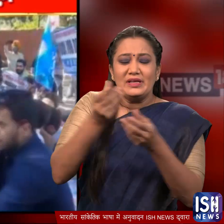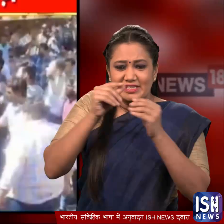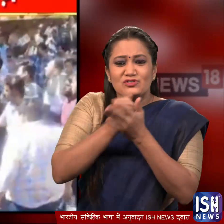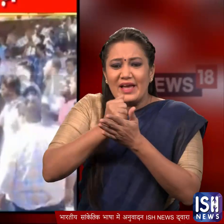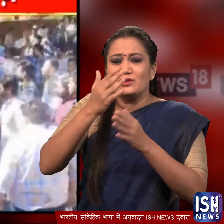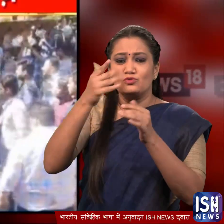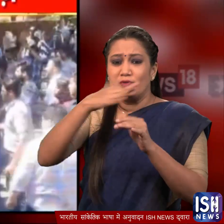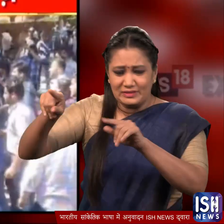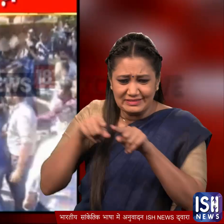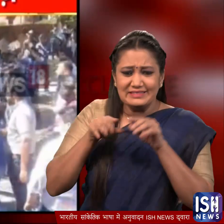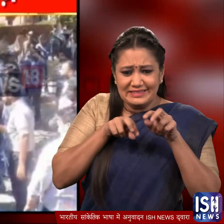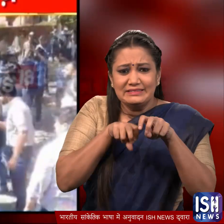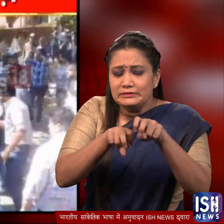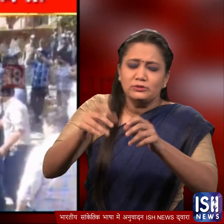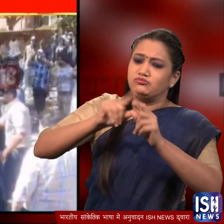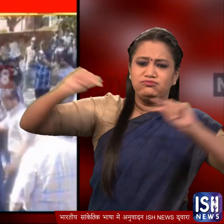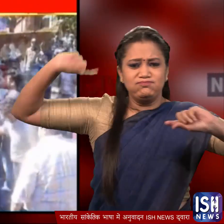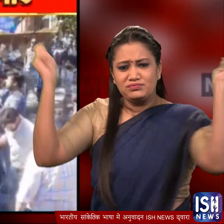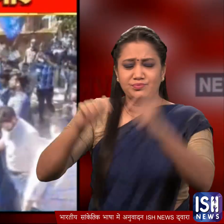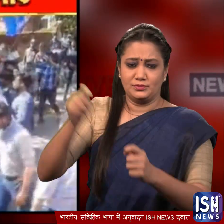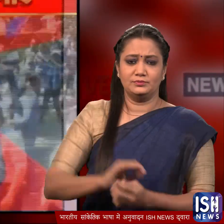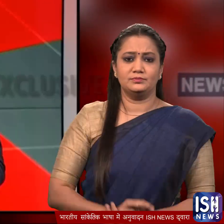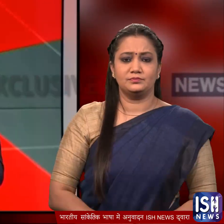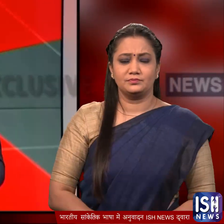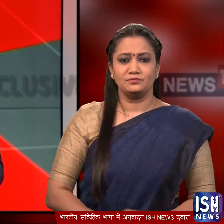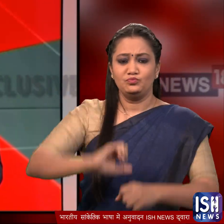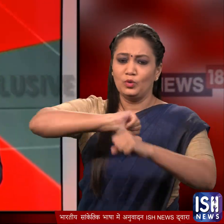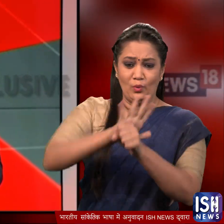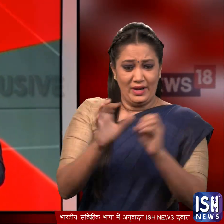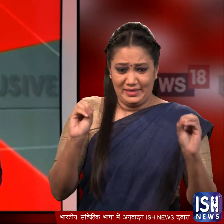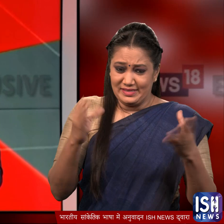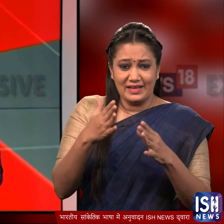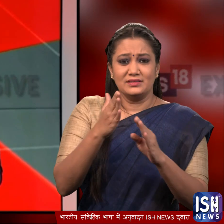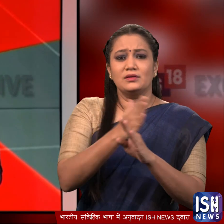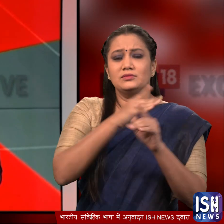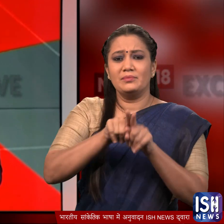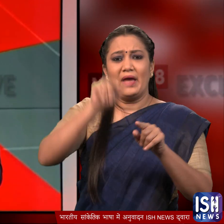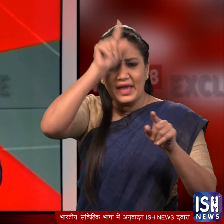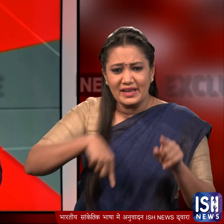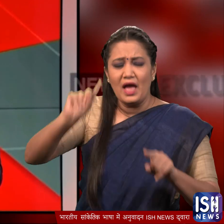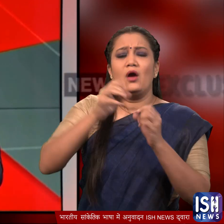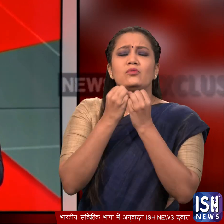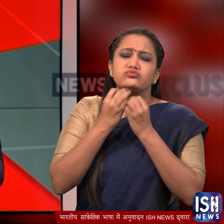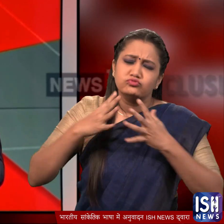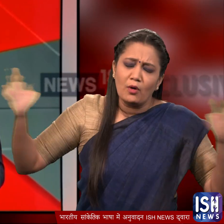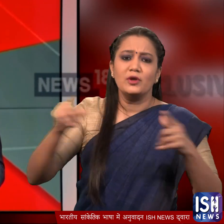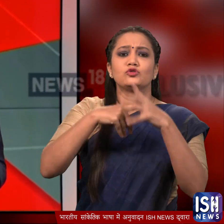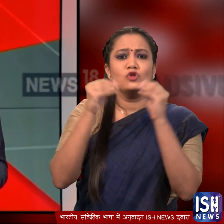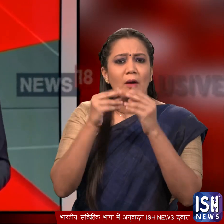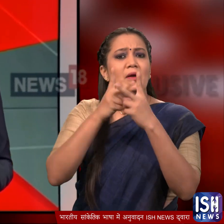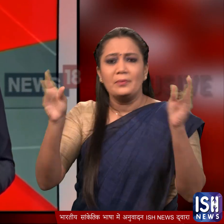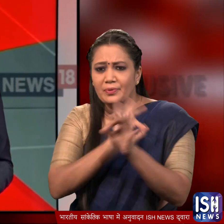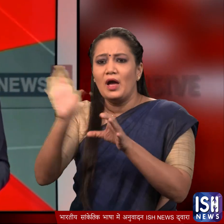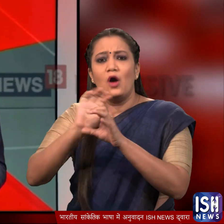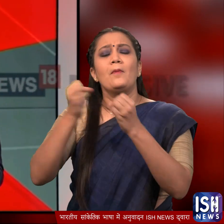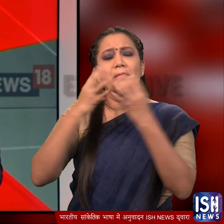ने आगे बढ़ने की कोशिश कर रहे छात्रों पर डंडे भी चलाए। सौभाग्य की एक बात यह कि कोरोना संकट शुरू होने के बाद देश में बेरोजगारी बढ़ी है। इस